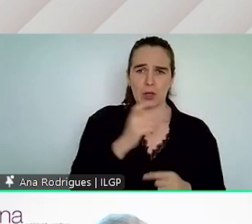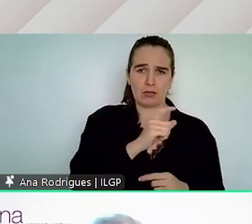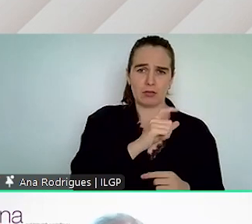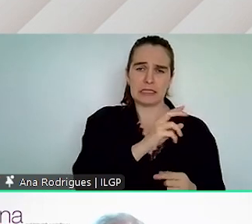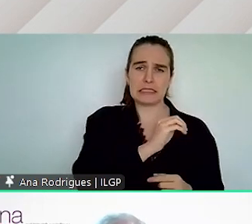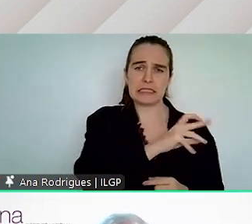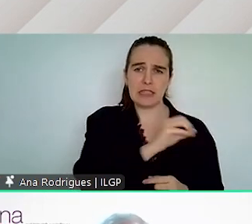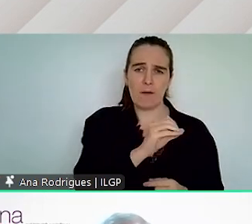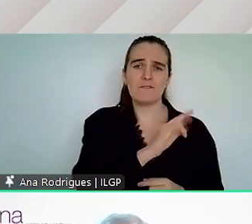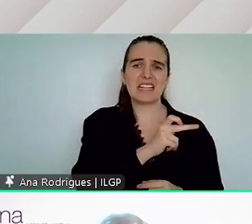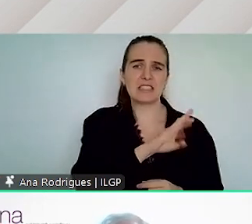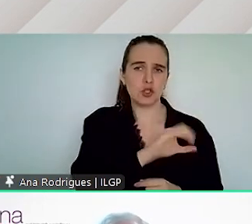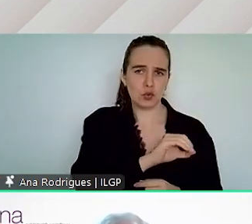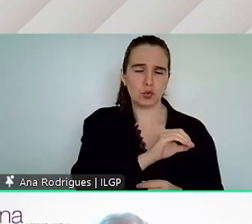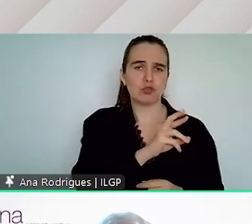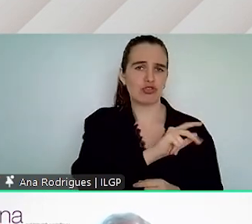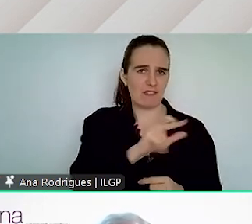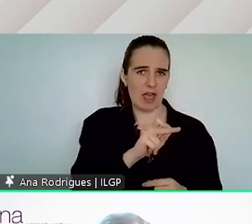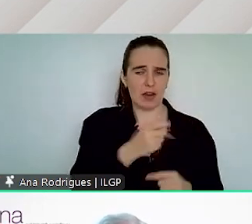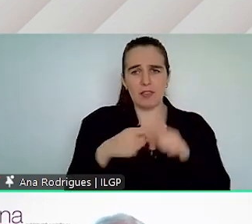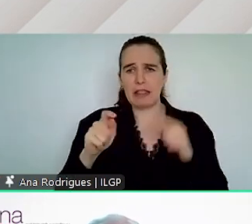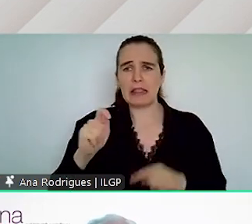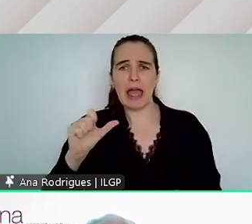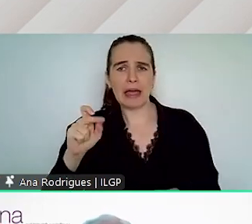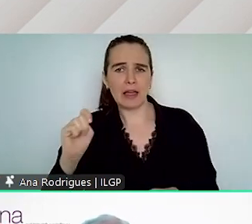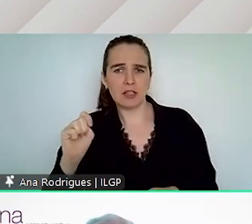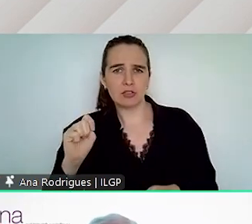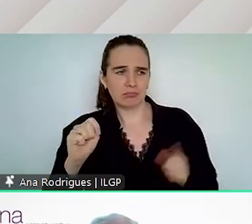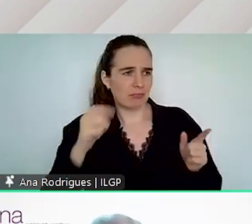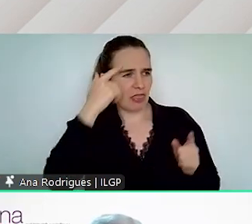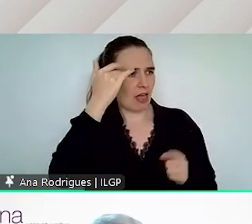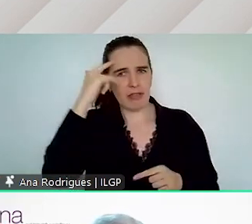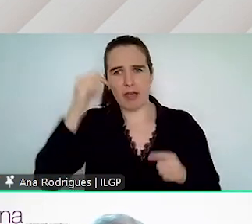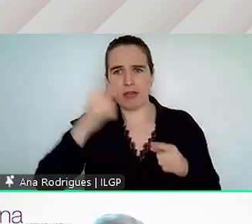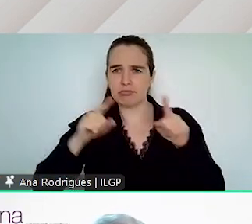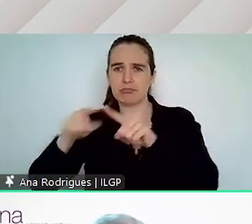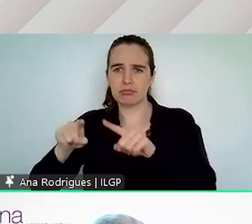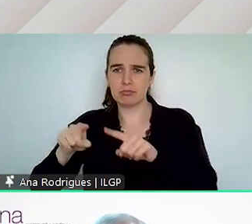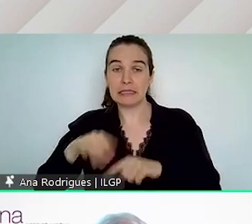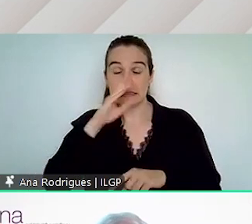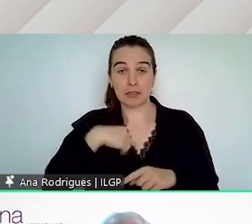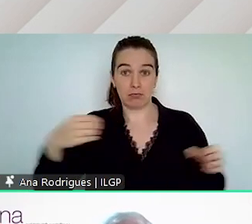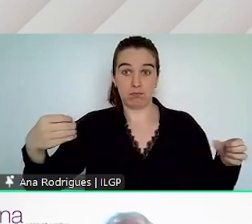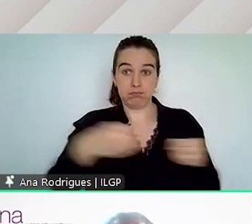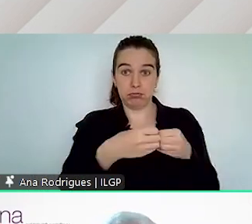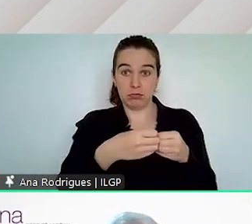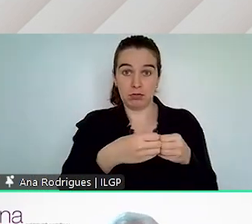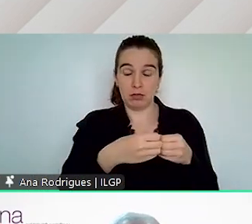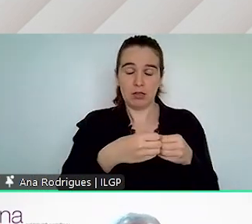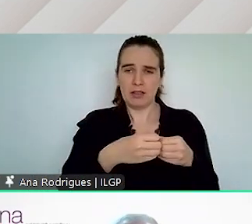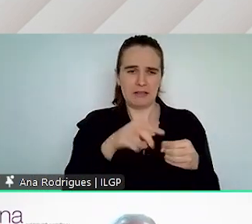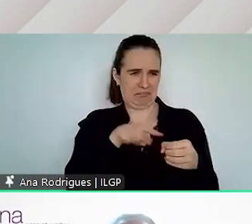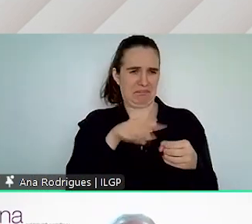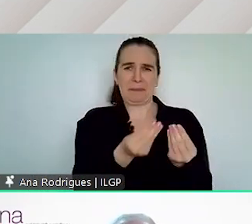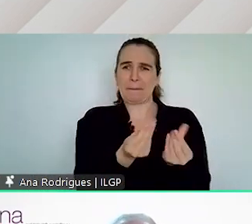Tem DNAs diferentes. Quando começamos a aglutinar, começamos a criar entidades mastodônticas. Mas depois avançou-se mais. Como